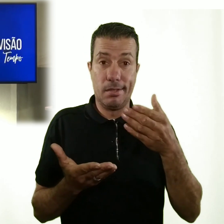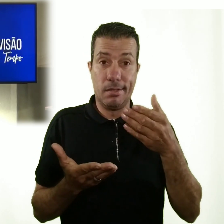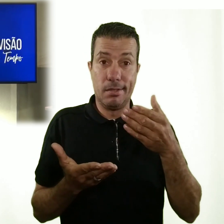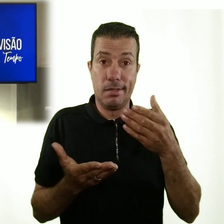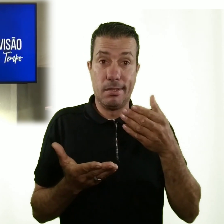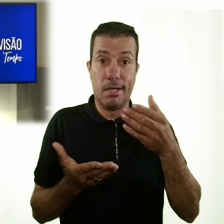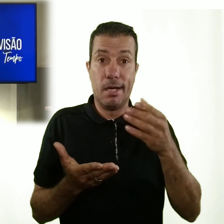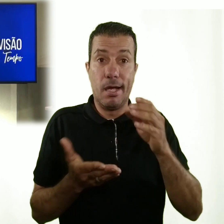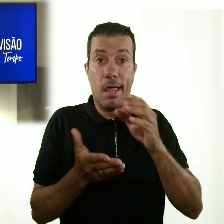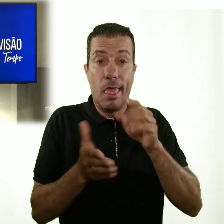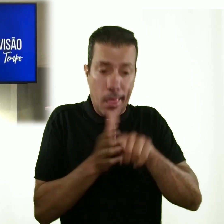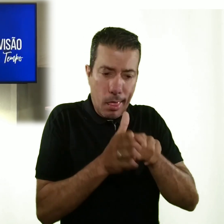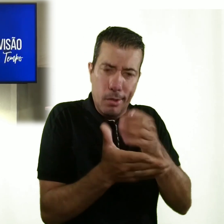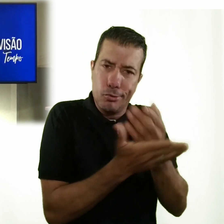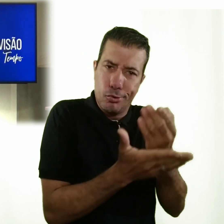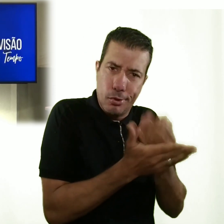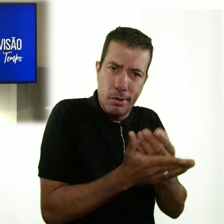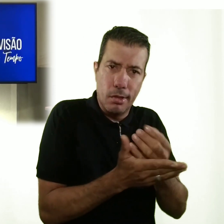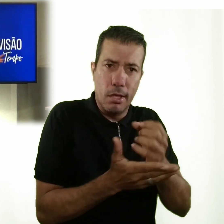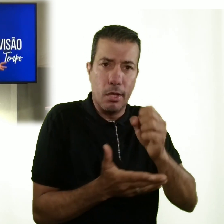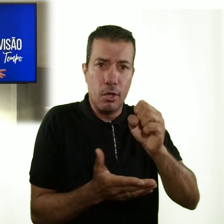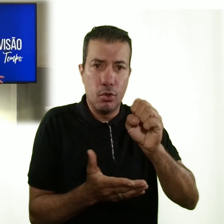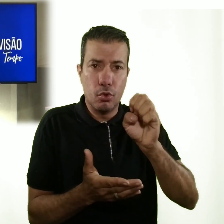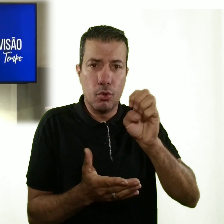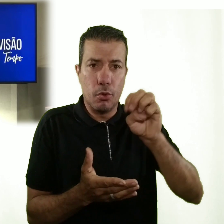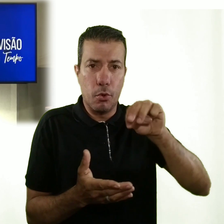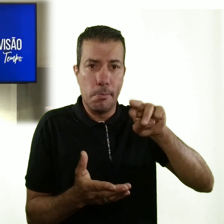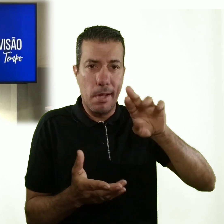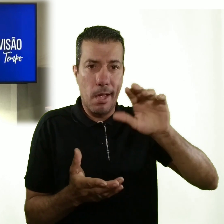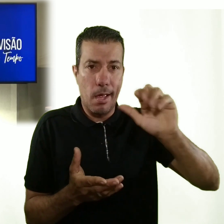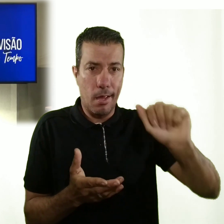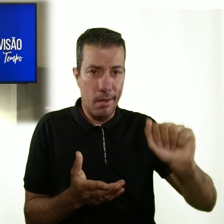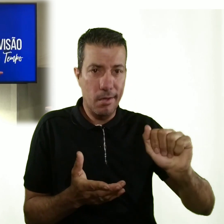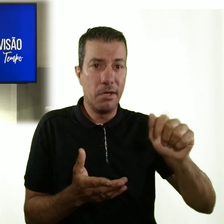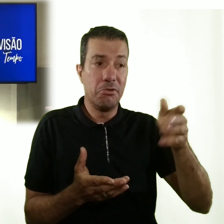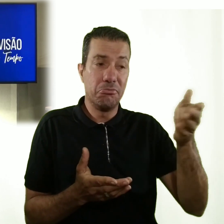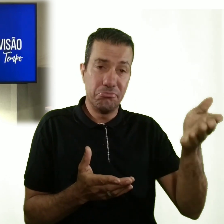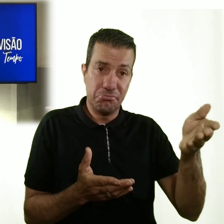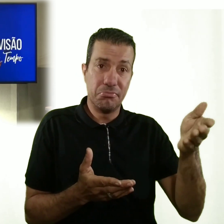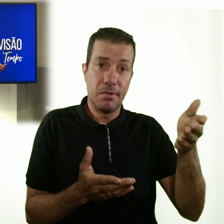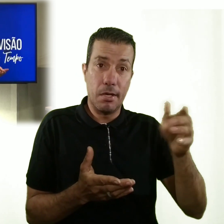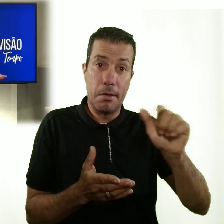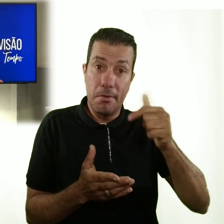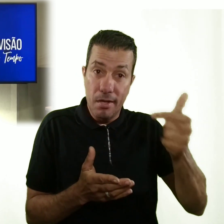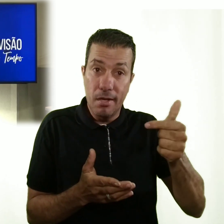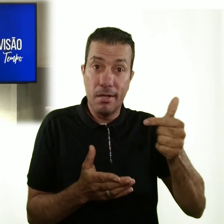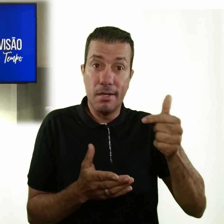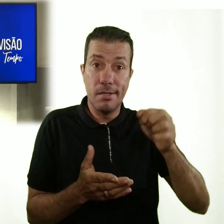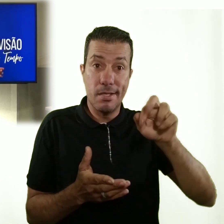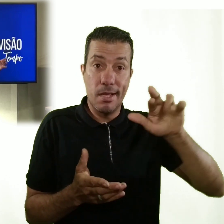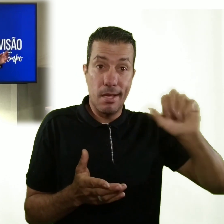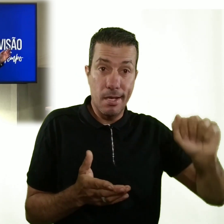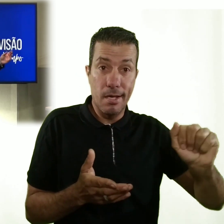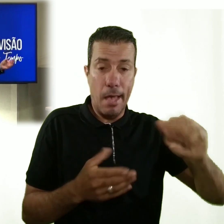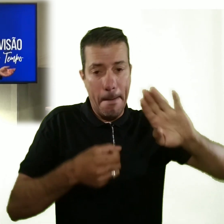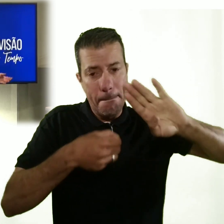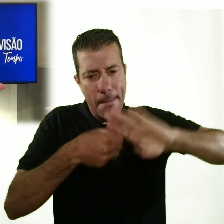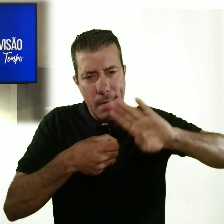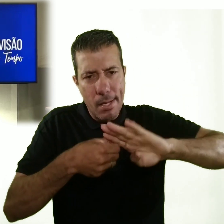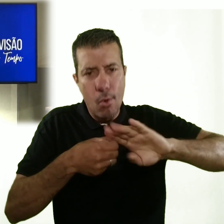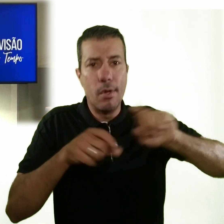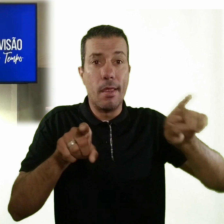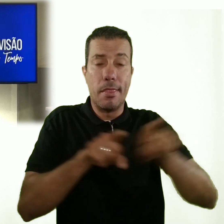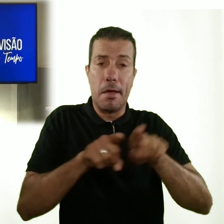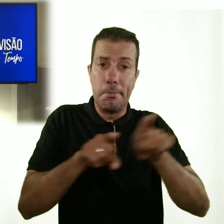Suméria, que a gente usa até hoje, nós vamos aprender isso nas próximas aulas, passou pela Assíria, passou para a Babilônia, tem ciência no